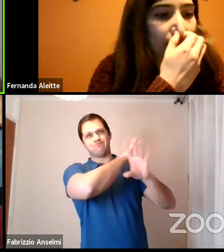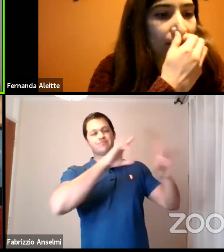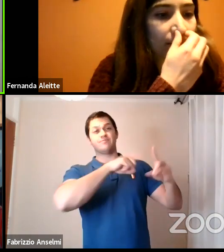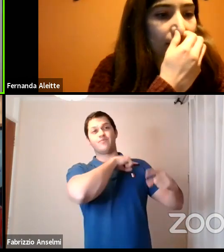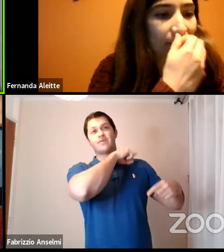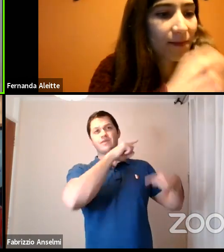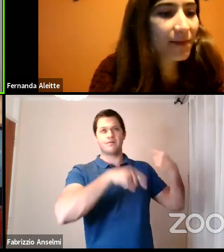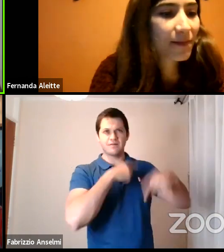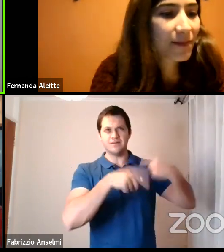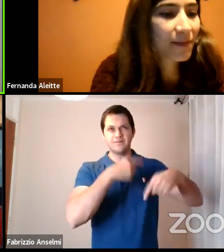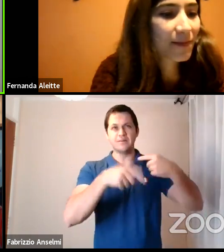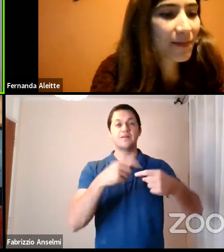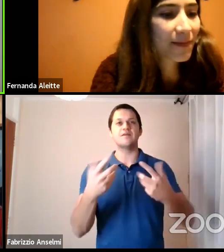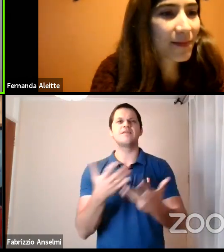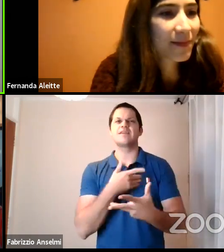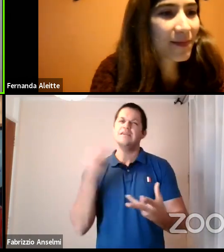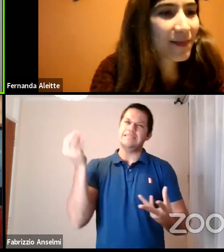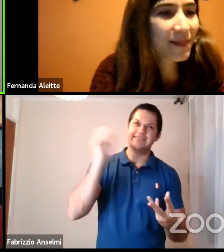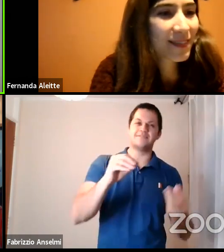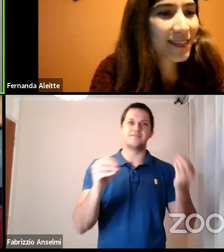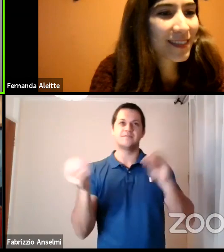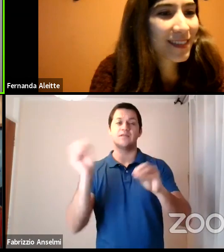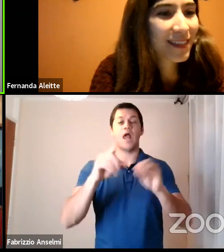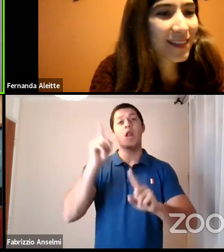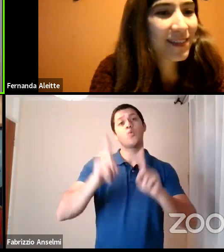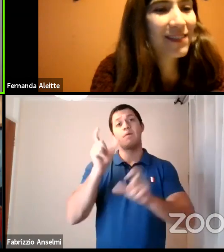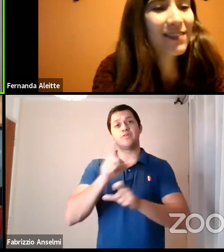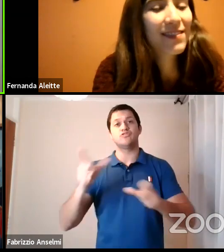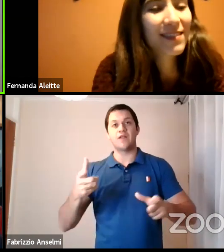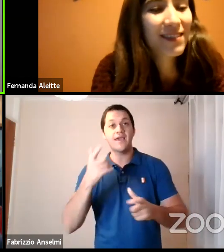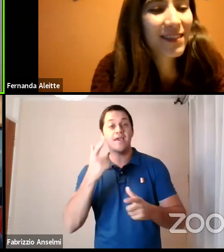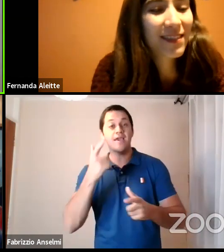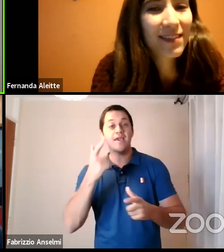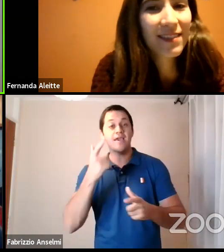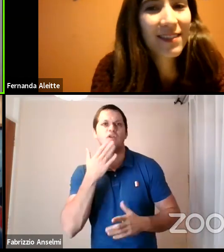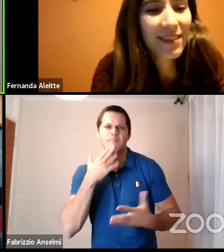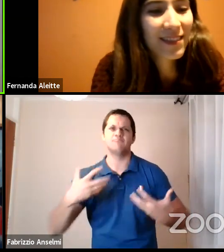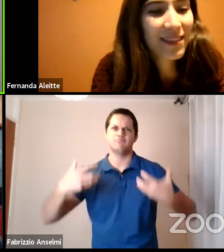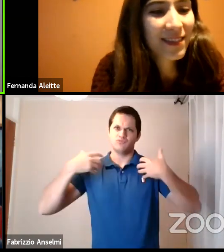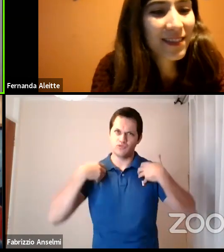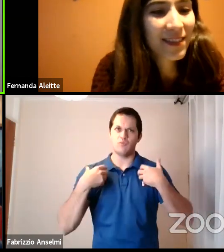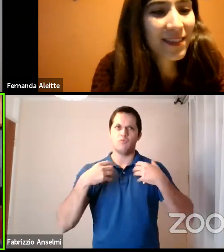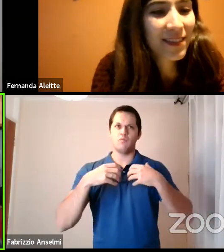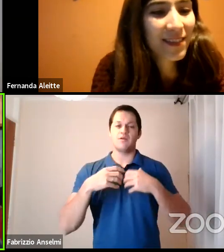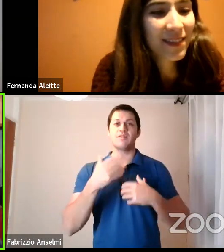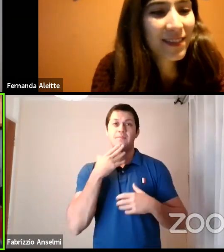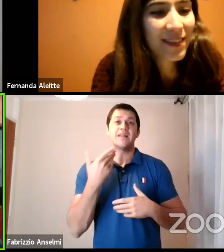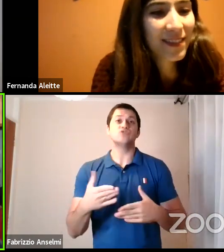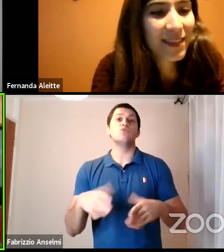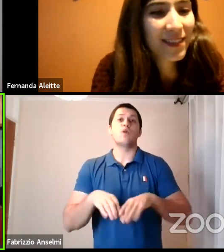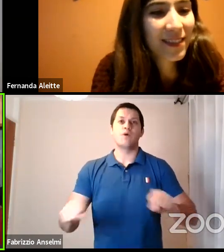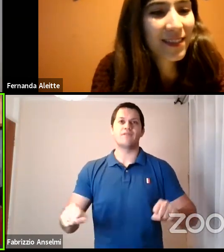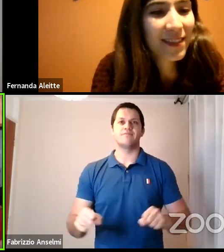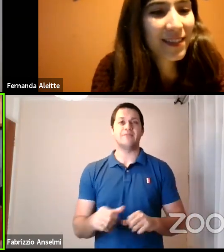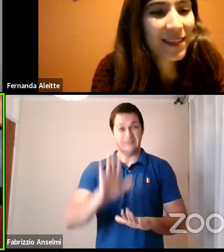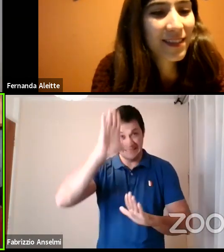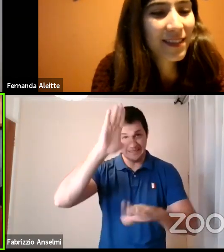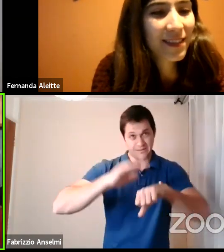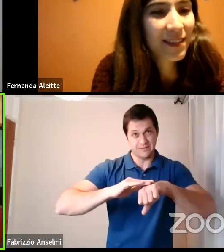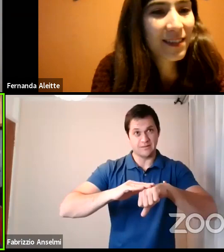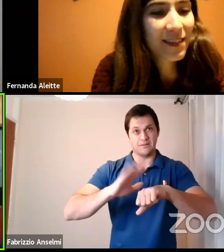que se interesen o que tengan el espacio poder para construirla. Y además es un acuerdo, ¿no? Y si me permites, Álvaro, una cosa